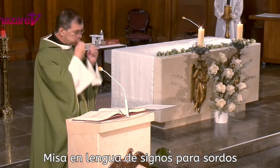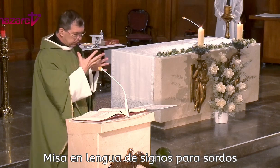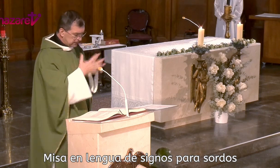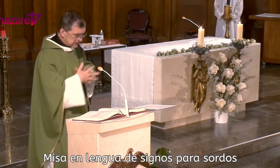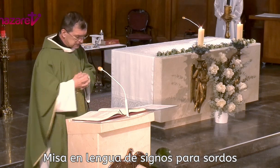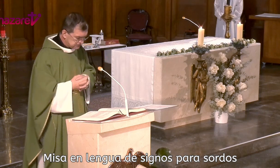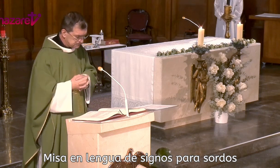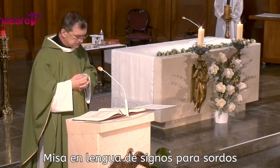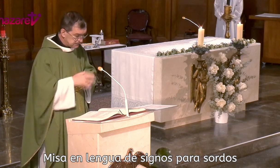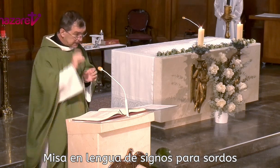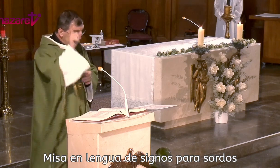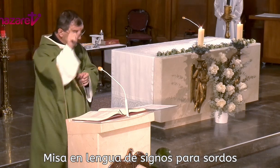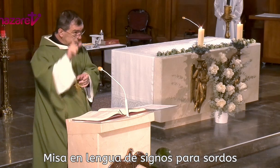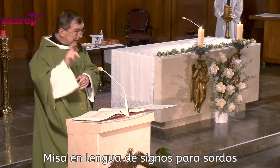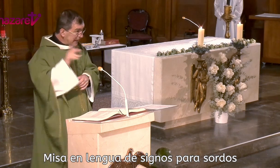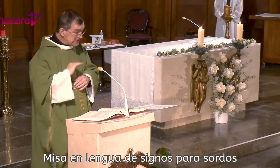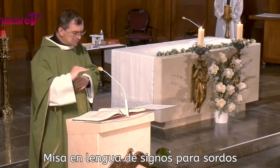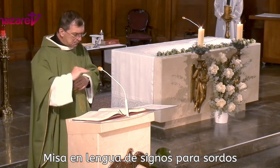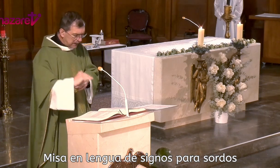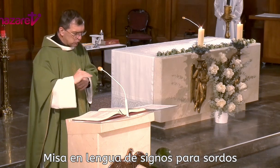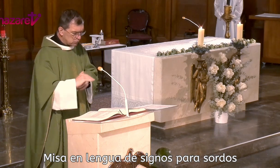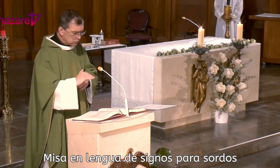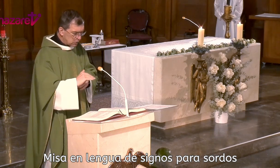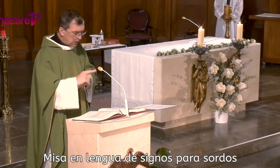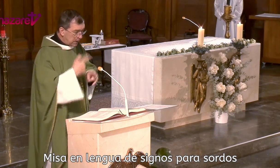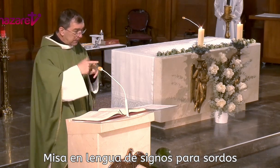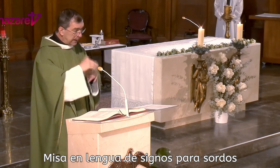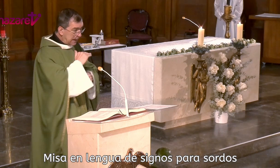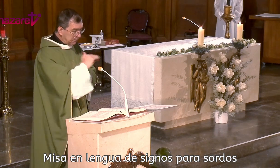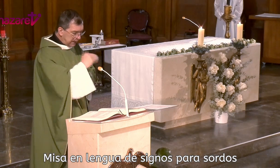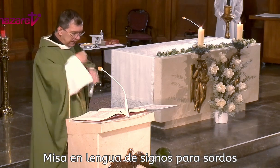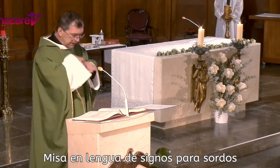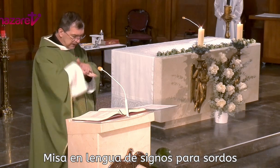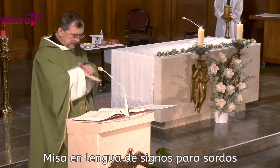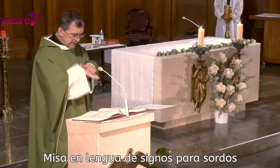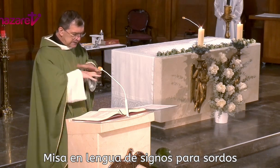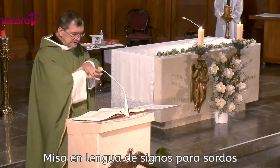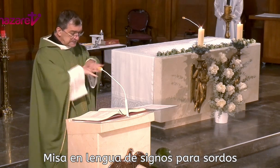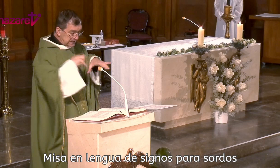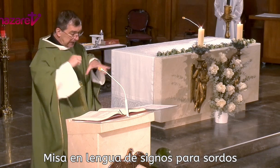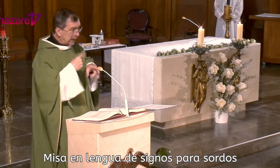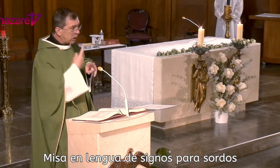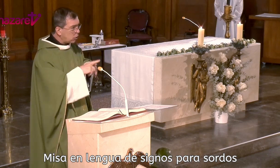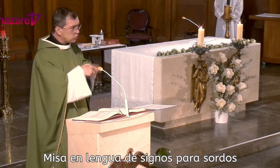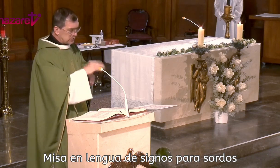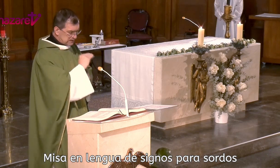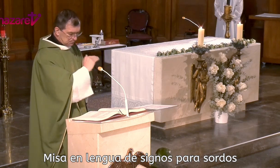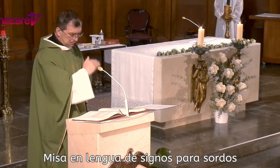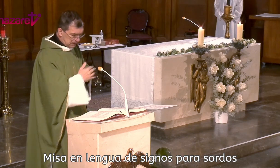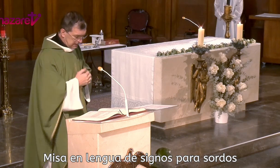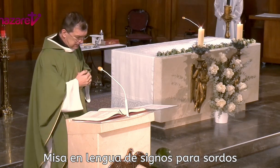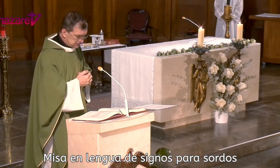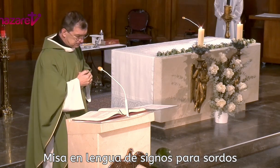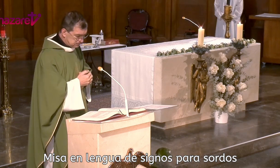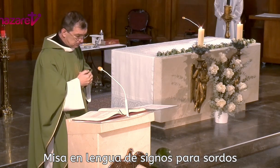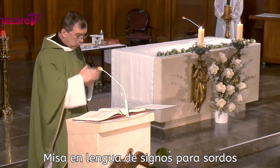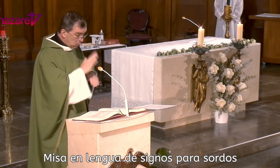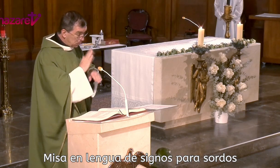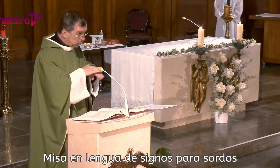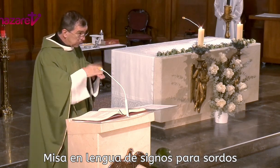buenas, y el que es malo de la maldad saca cosas malas, porque de lo